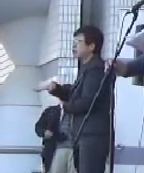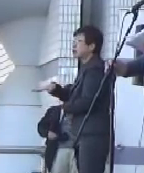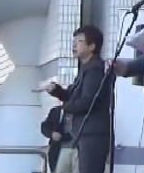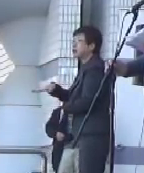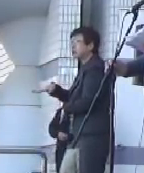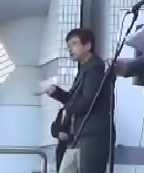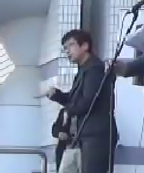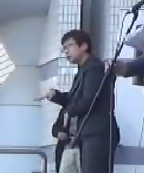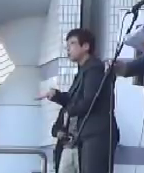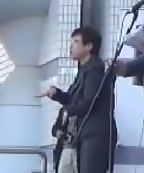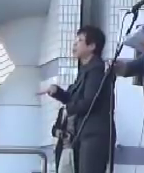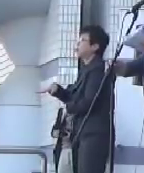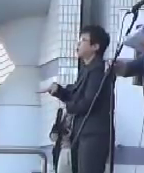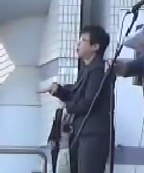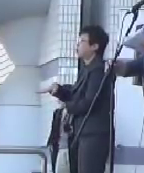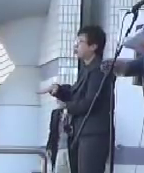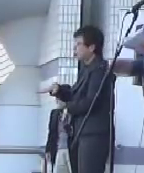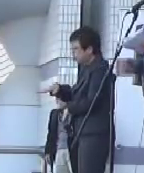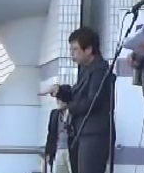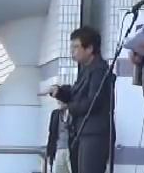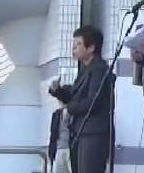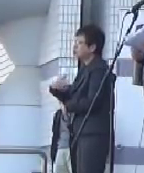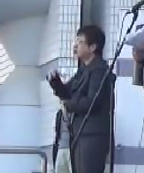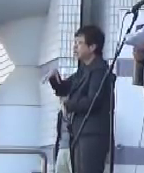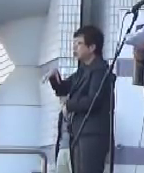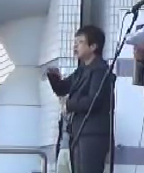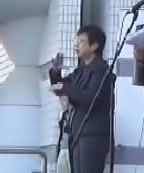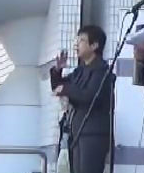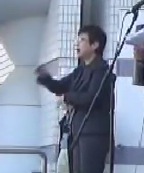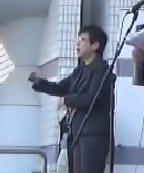ことができません。